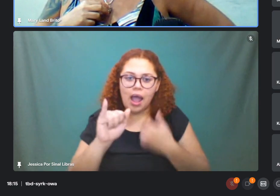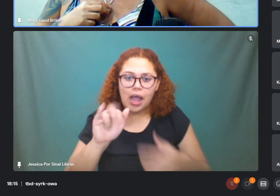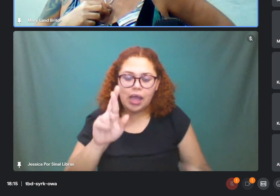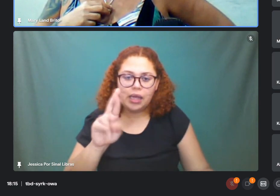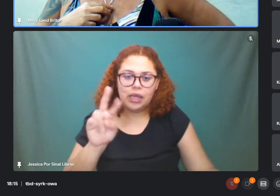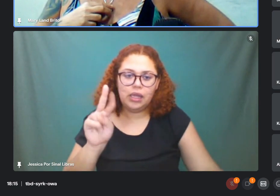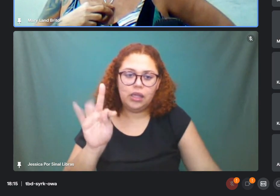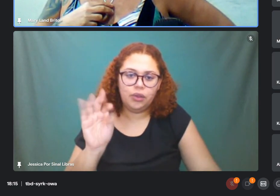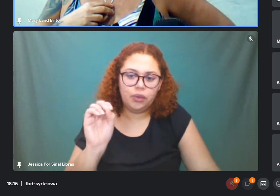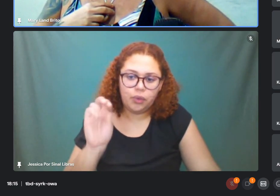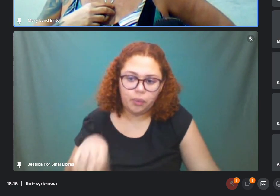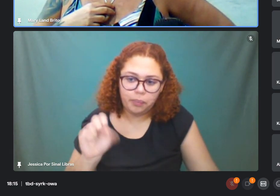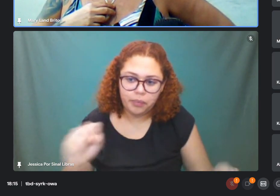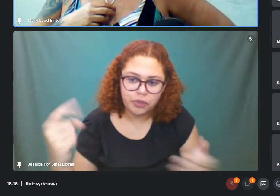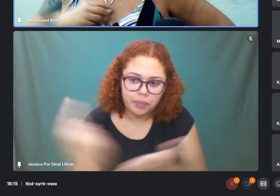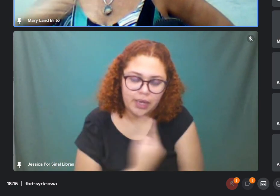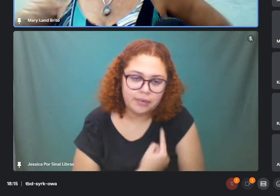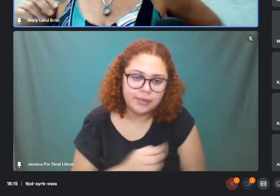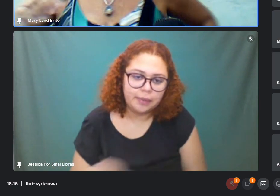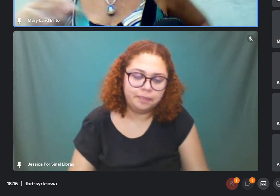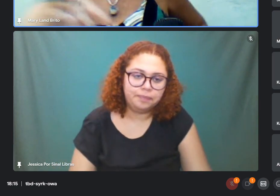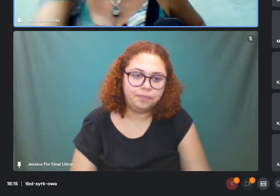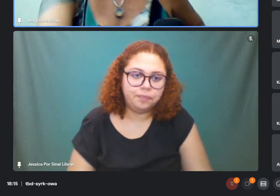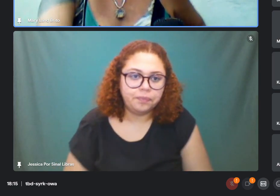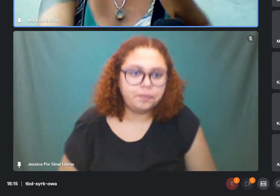estava com a mão levantada, deve ser um complemento da tua pergunta.